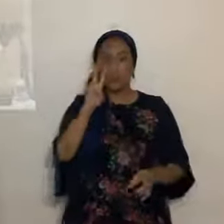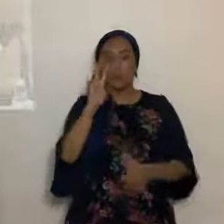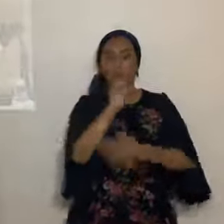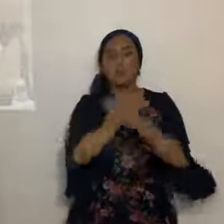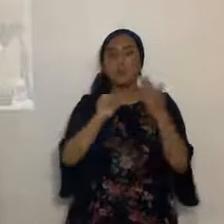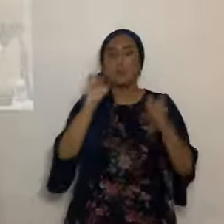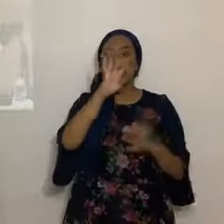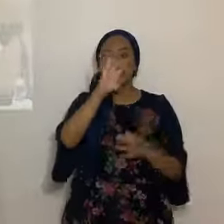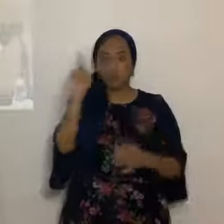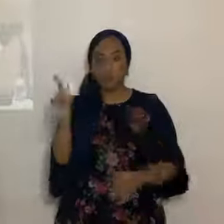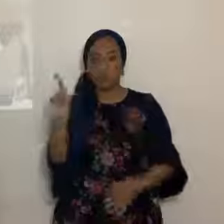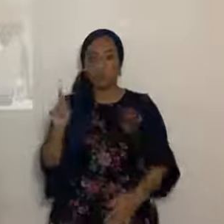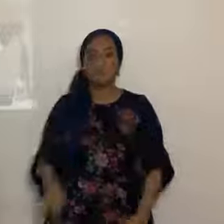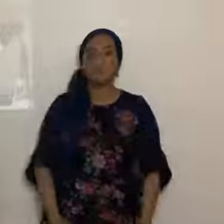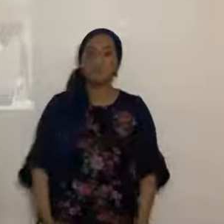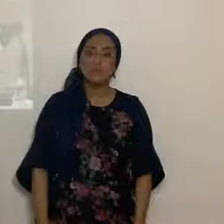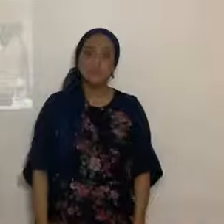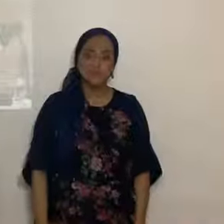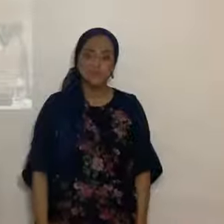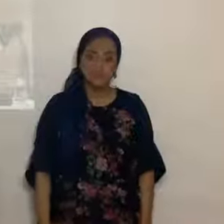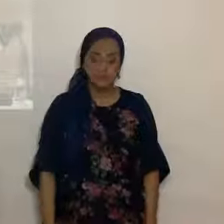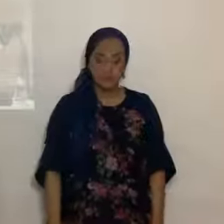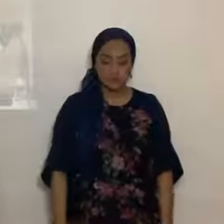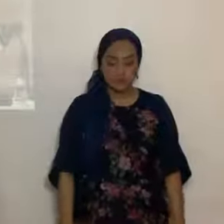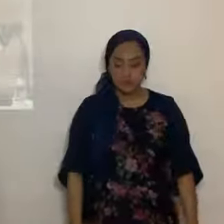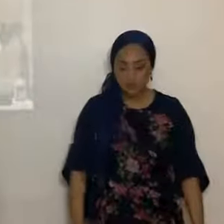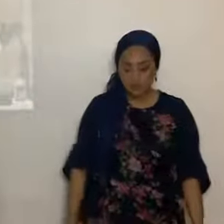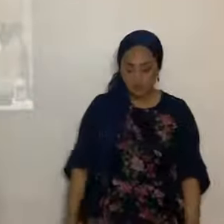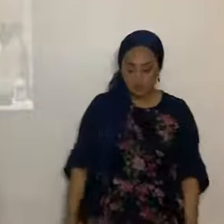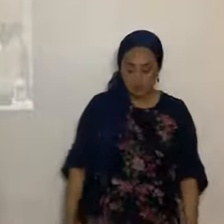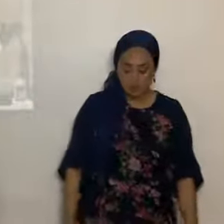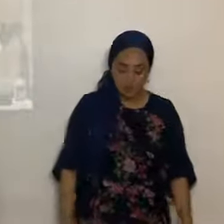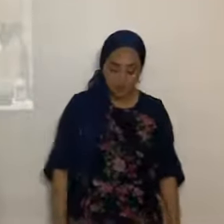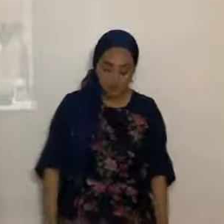verso 41, Mateo 27, verso 41.